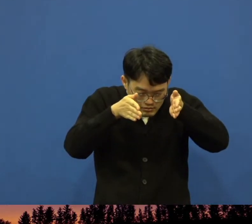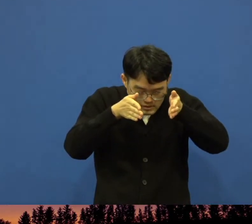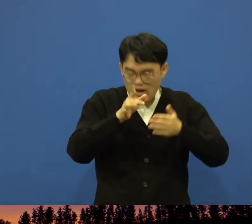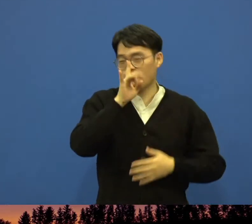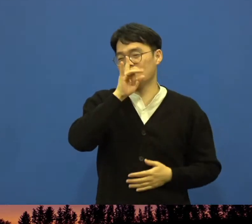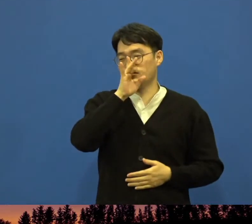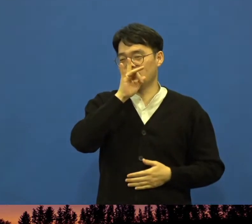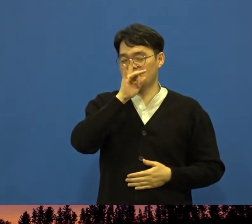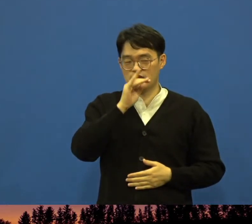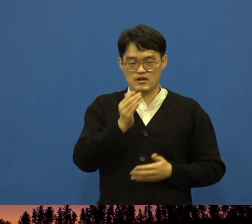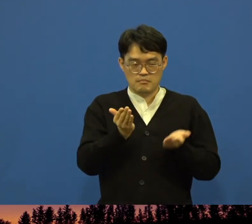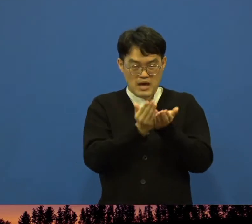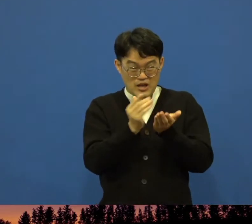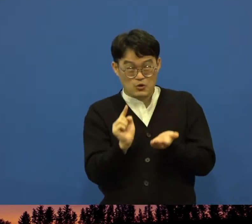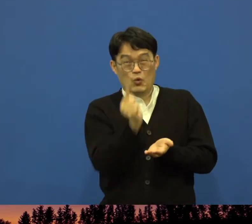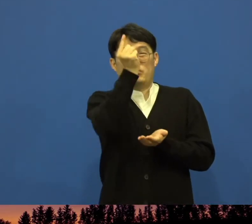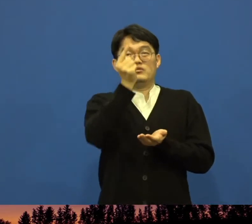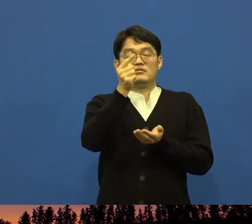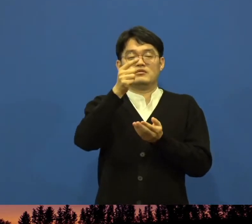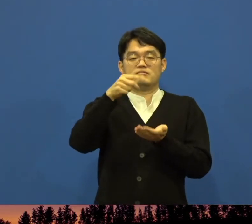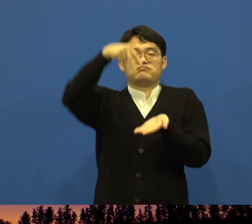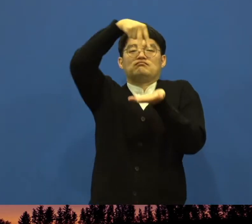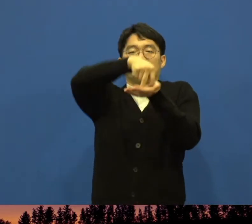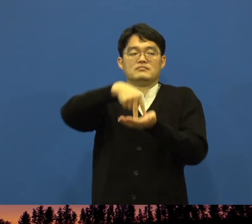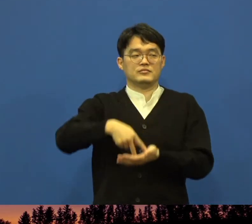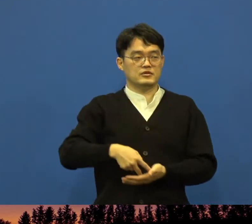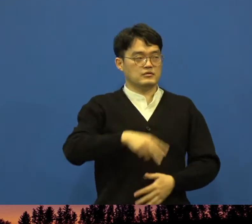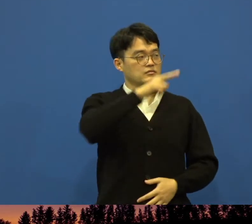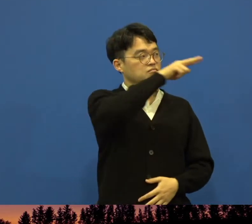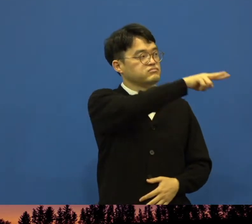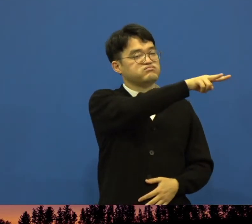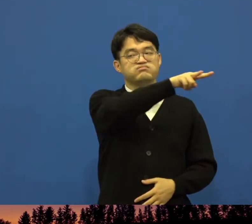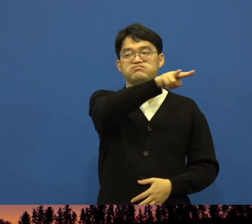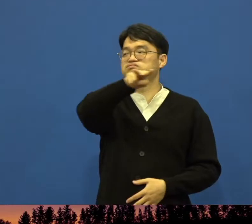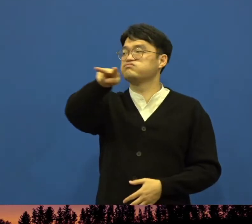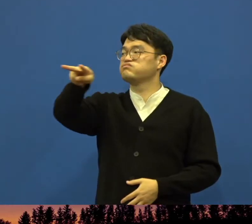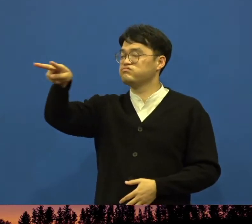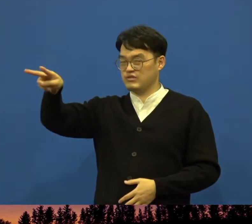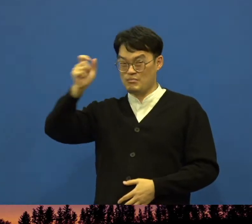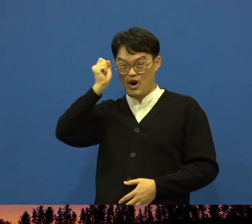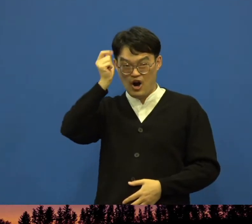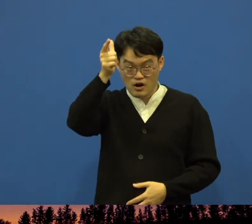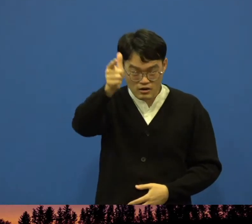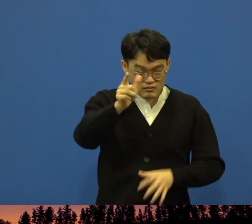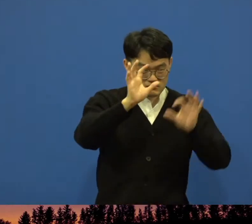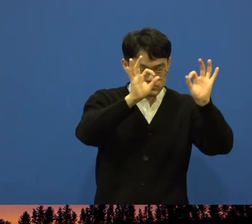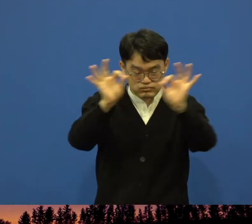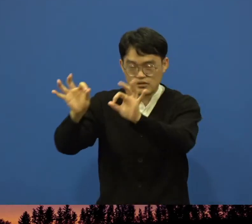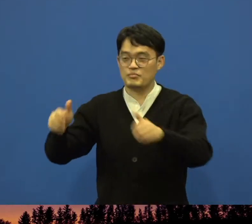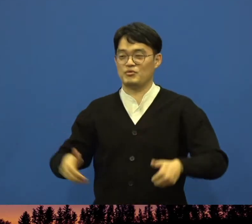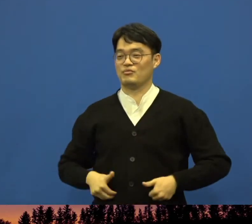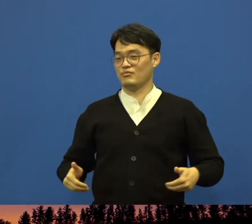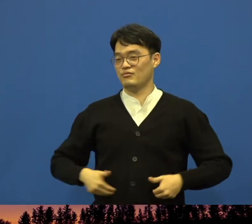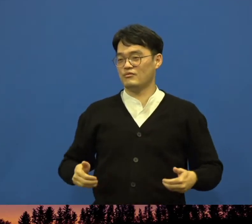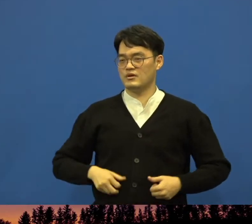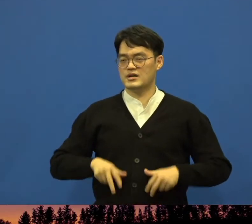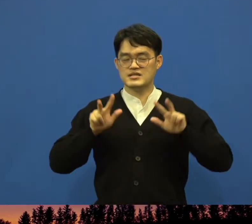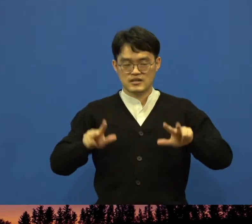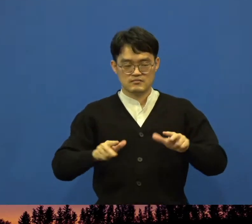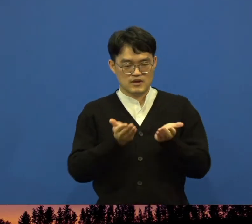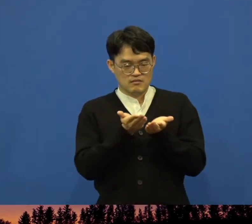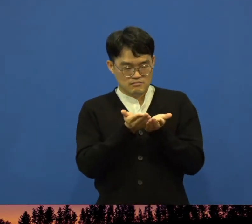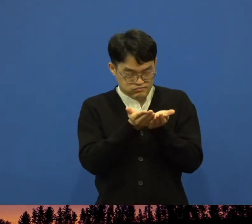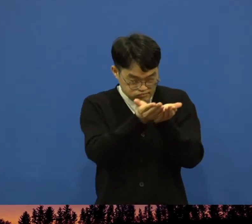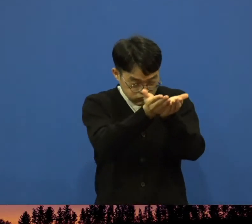데서 멀리 보는 것. 선장이 해야 될 가장 중요한 것은 지금 이 배가 어디로 가고 있는가